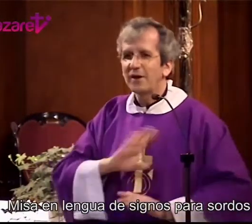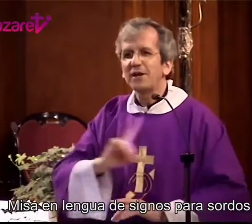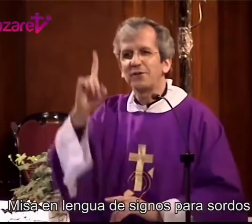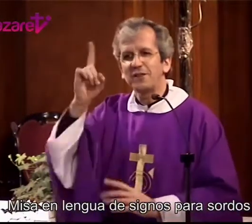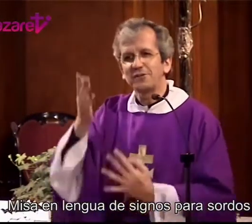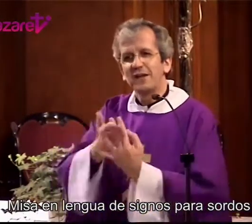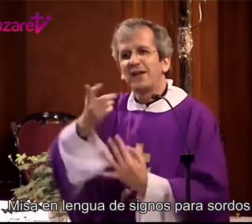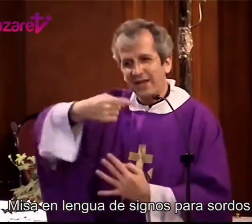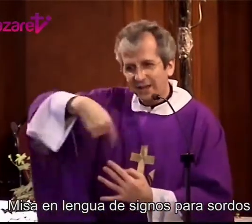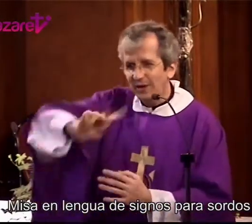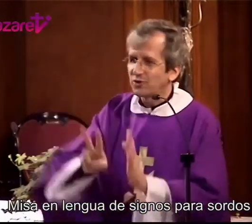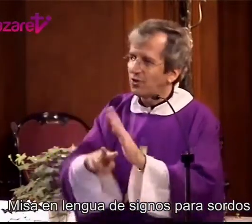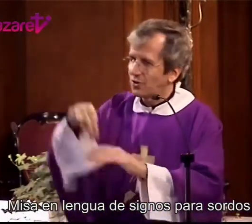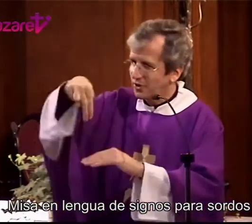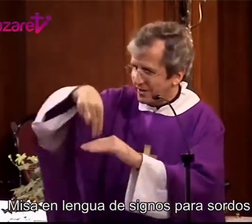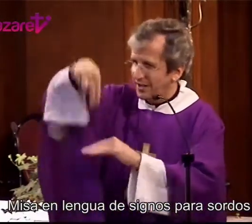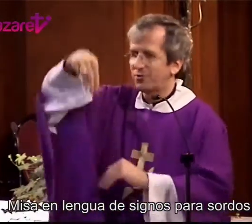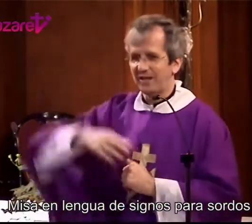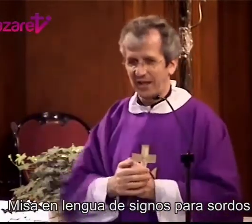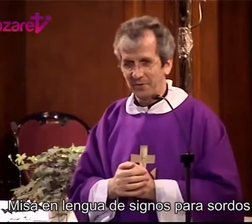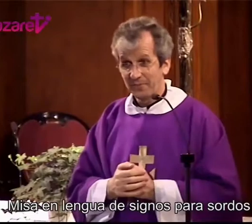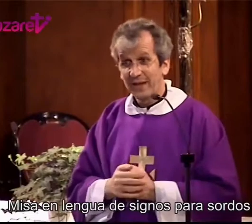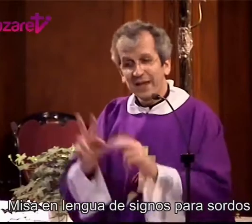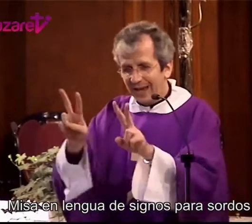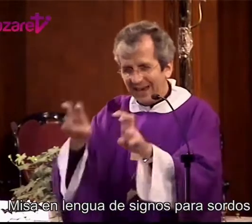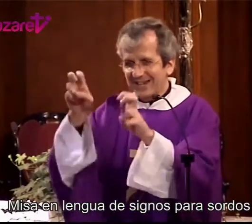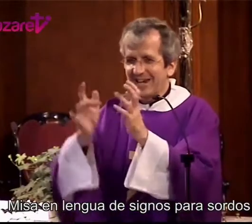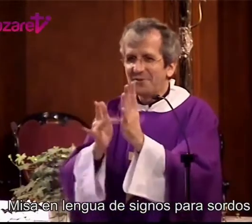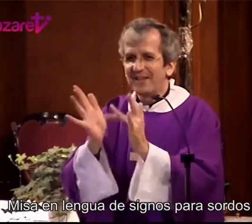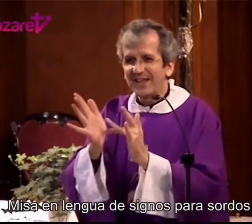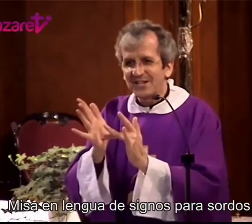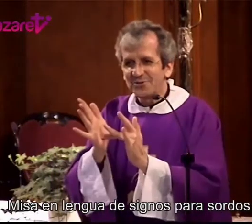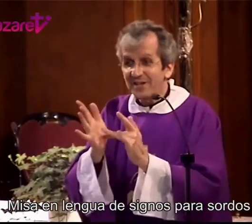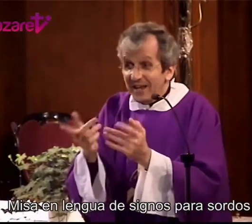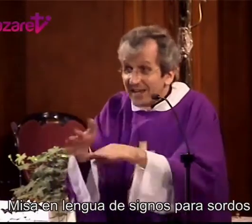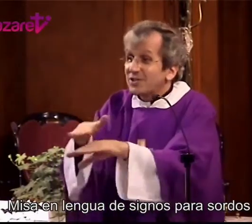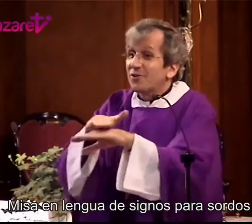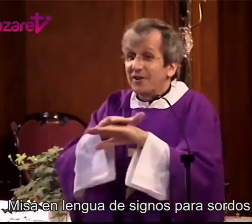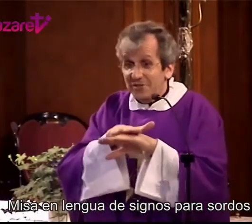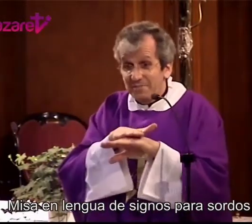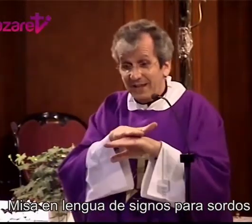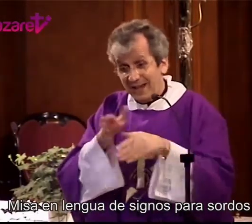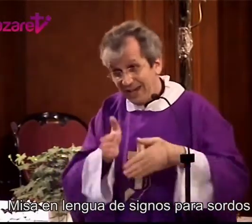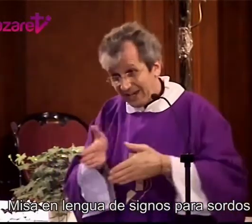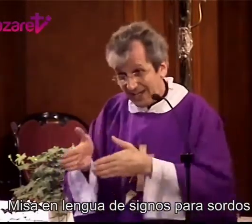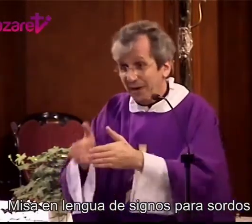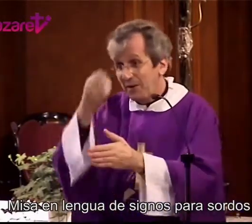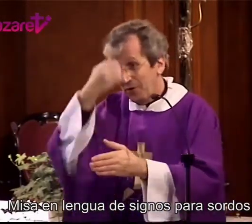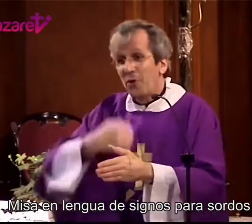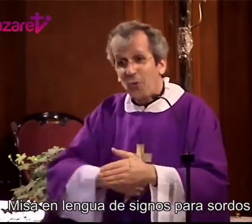de Dios entre nosotros resucitado. Esa es la novedad de Jesús, y eso es lo que nos invita en este camino